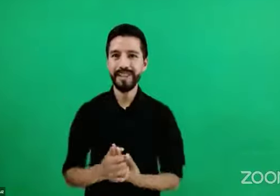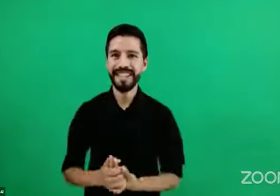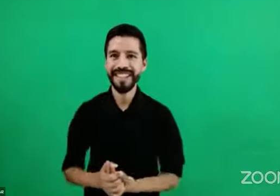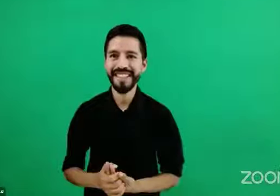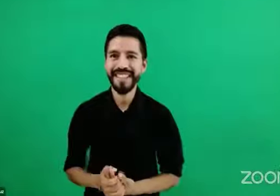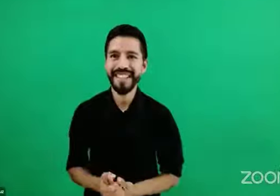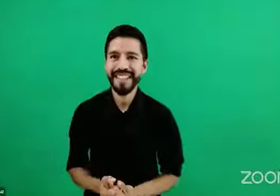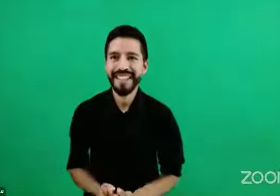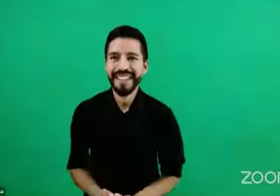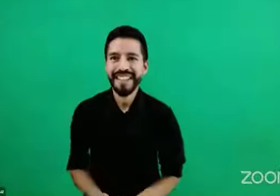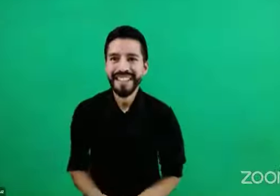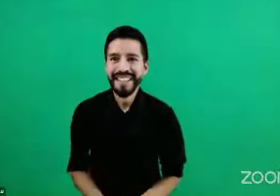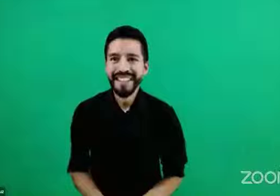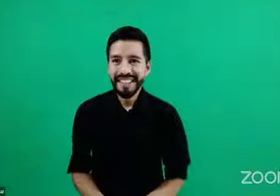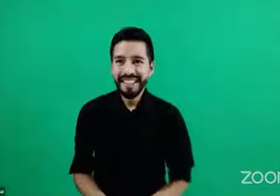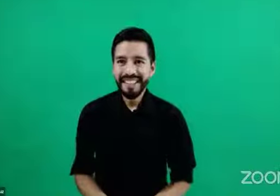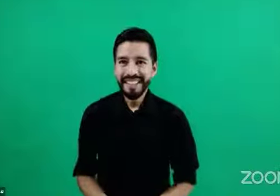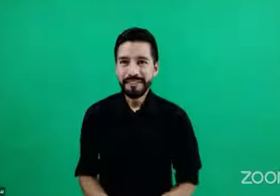los oyentes.